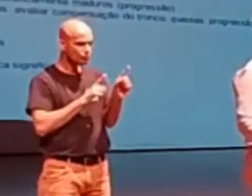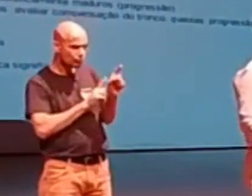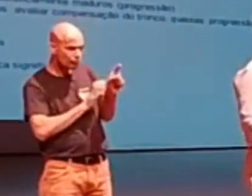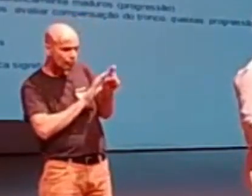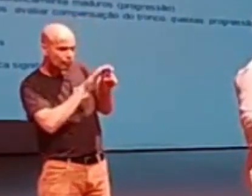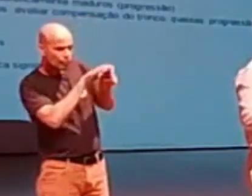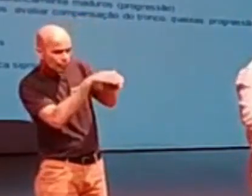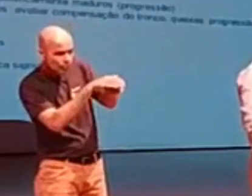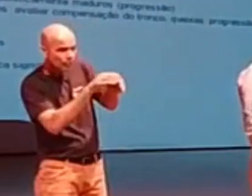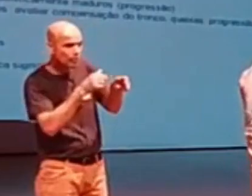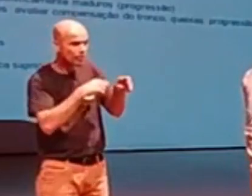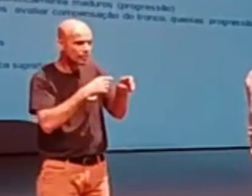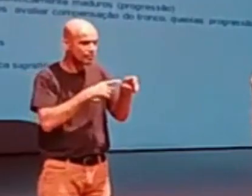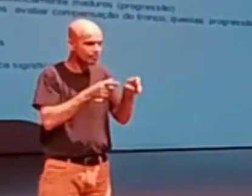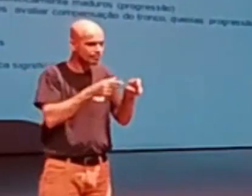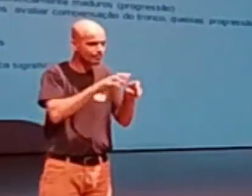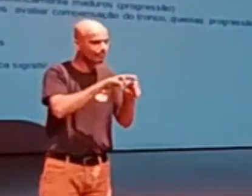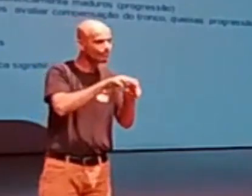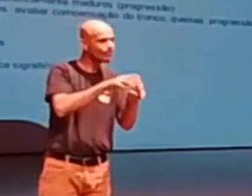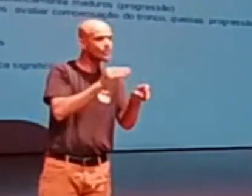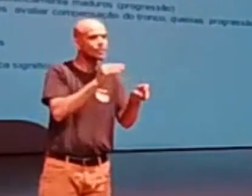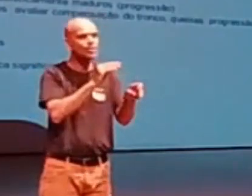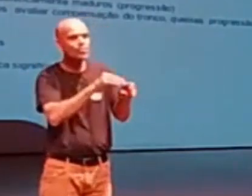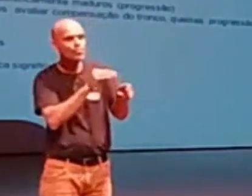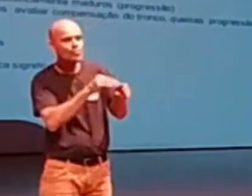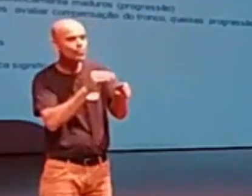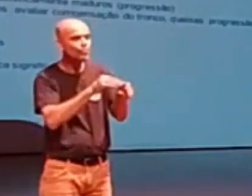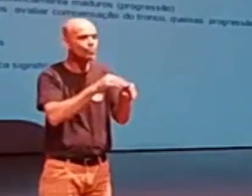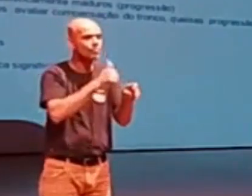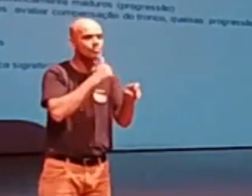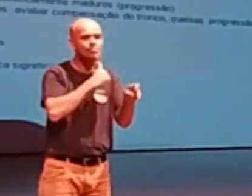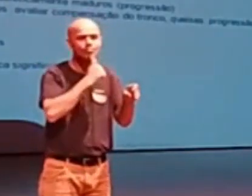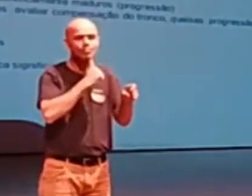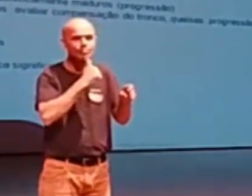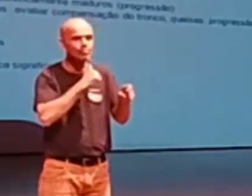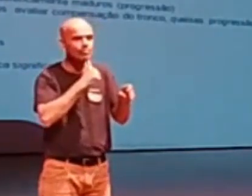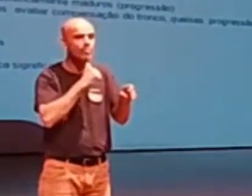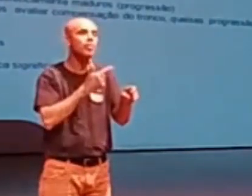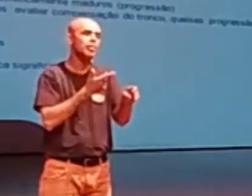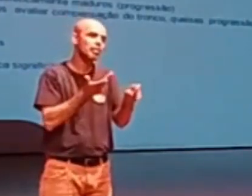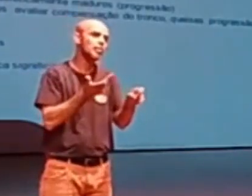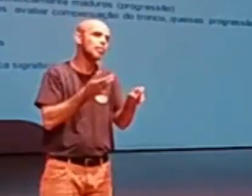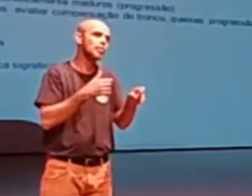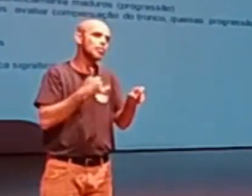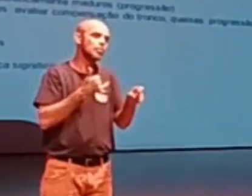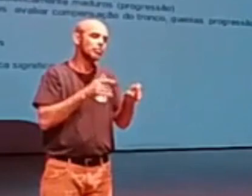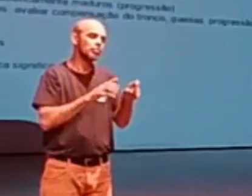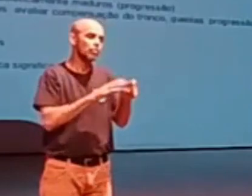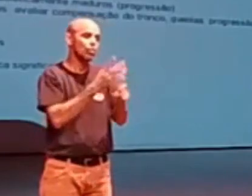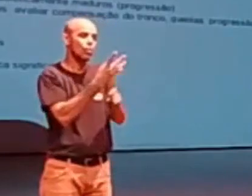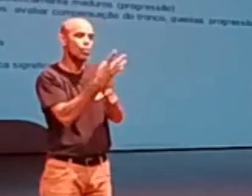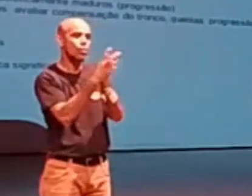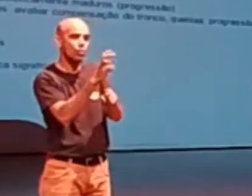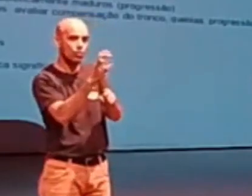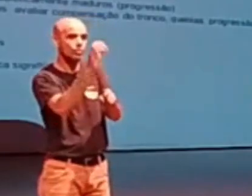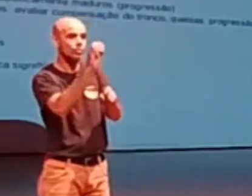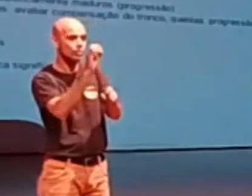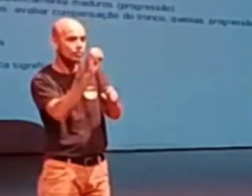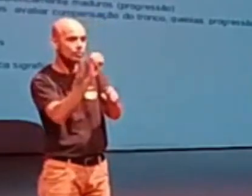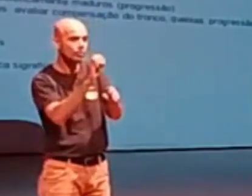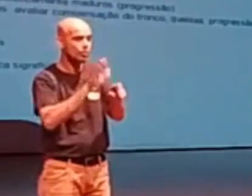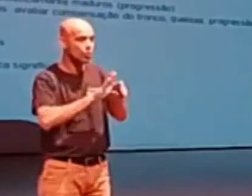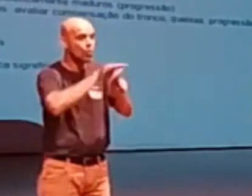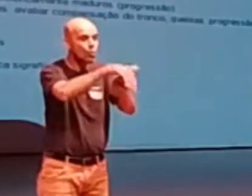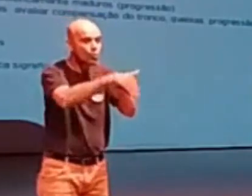progressão, são esqueletos imaturos, normalmente aquela menina que ainda não menstruou de forma geral, que tem 45 graus, Curvas acima de